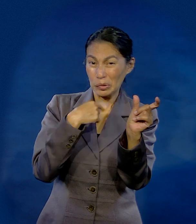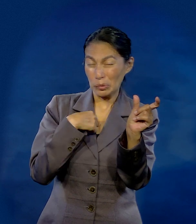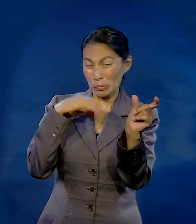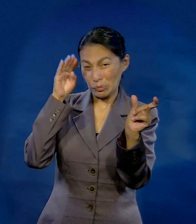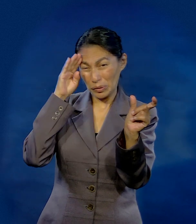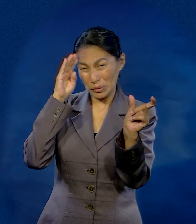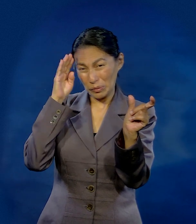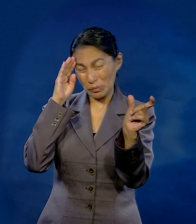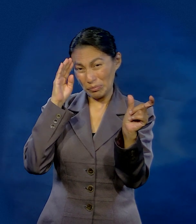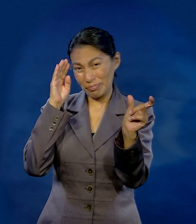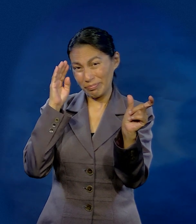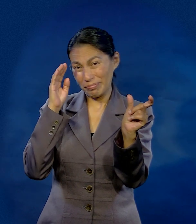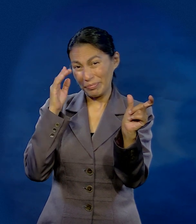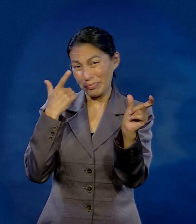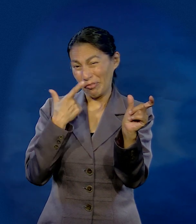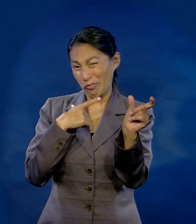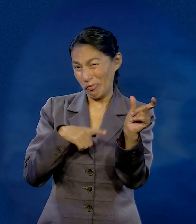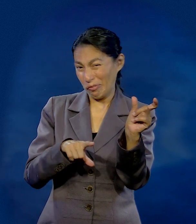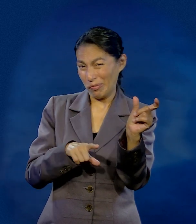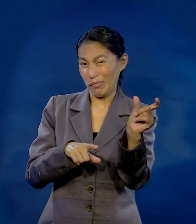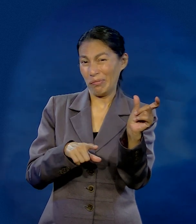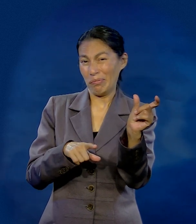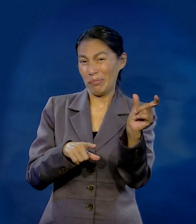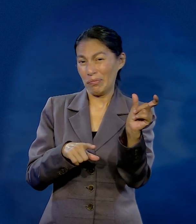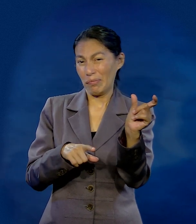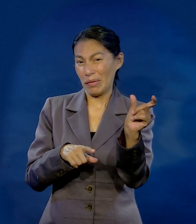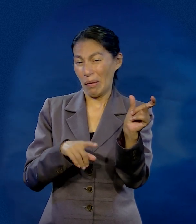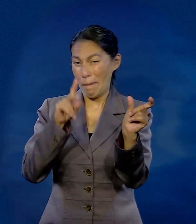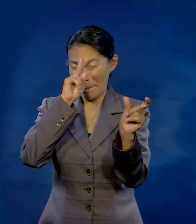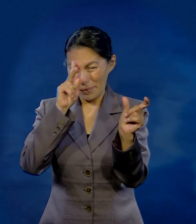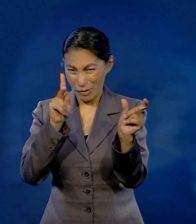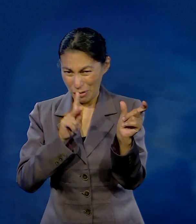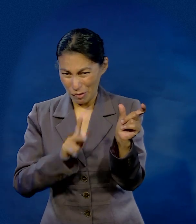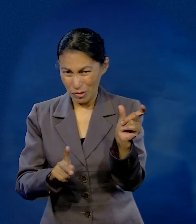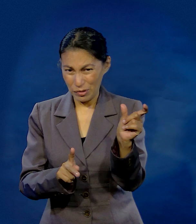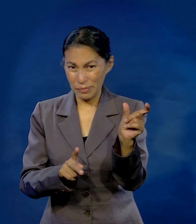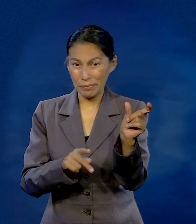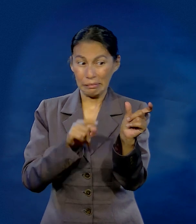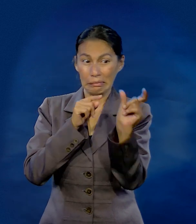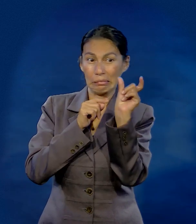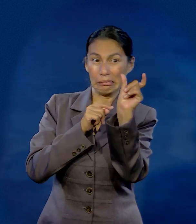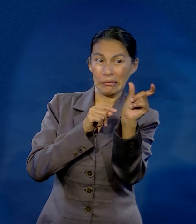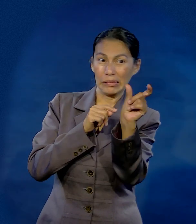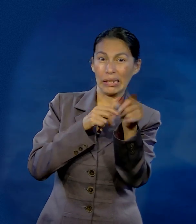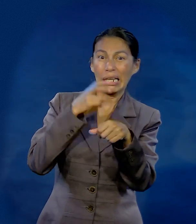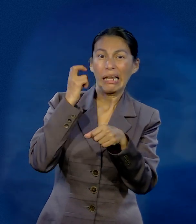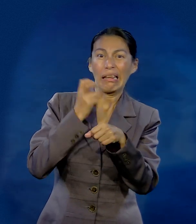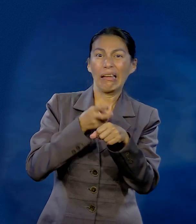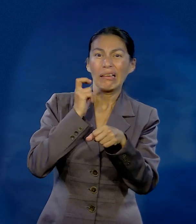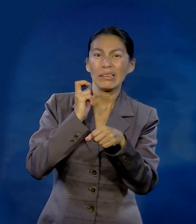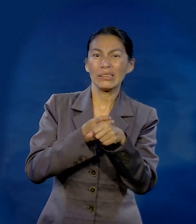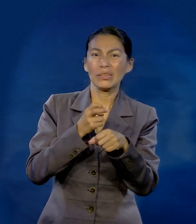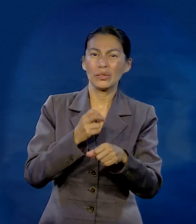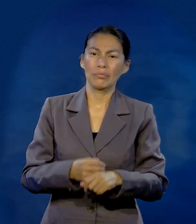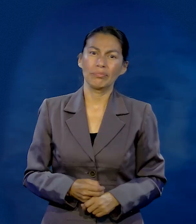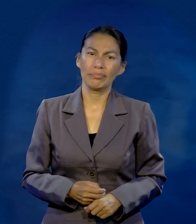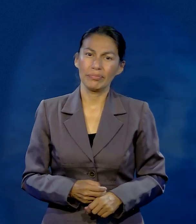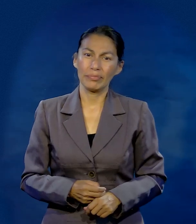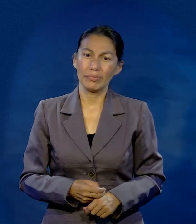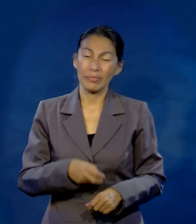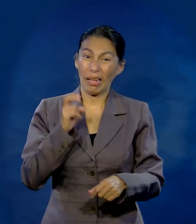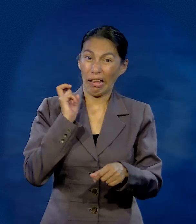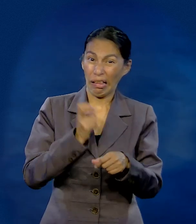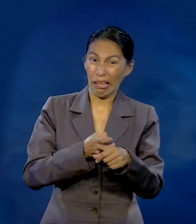saben Cuál es ahí les va el adjetivo más peligroso desde Mi humilde